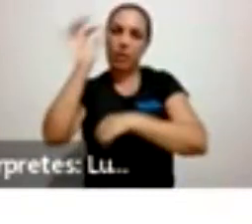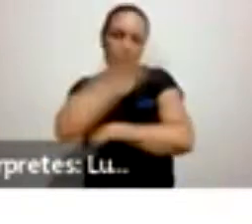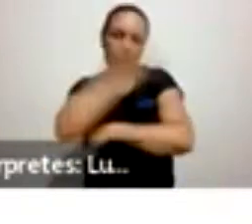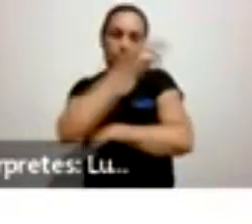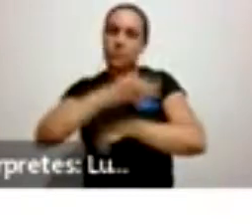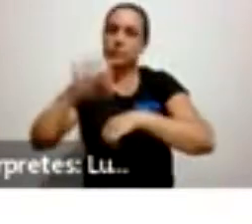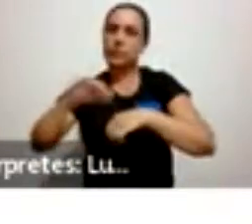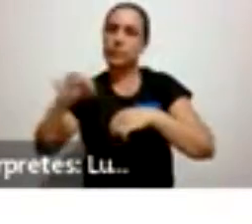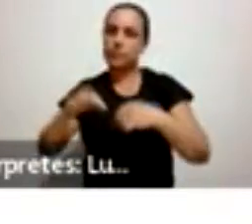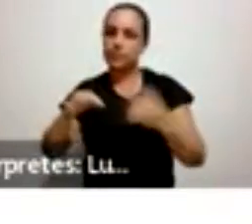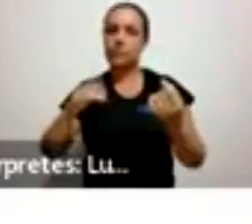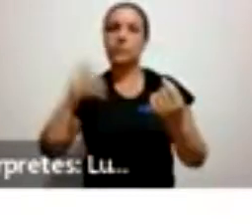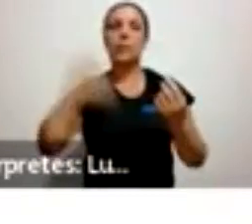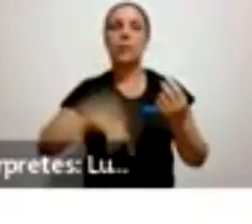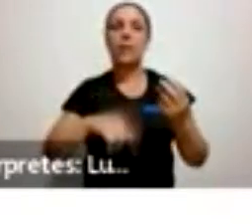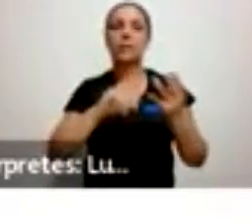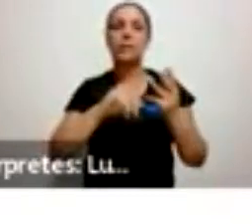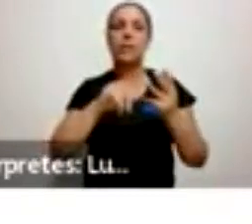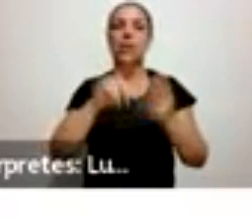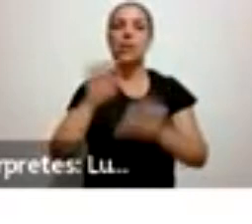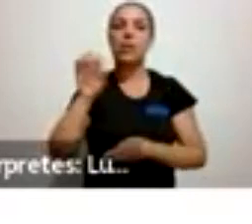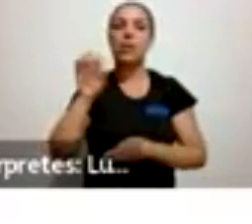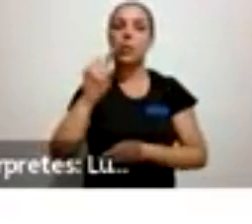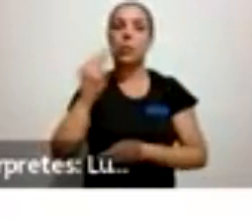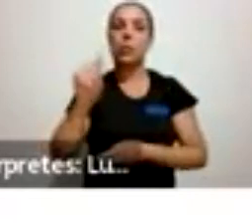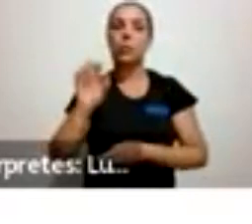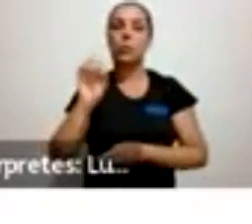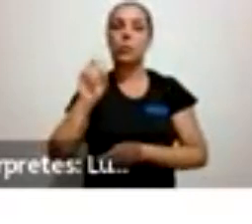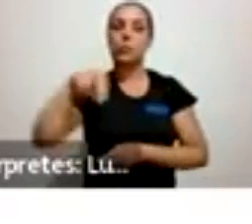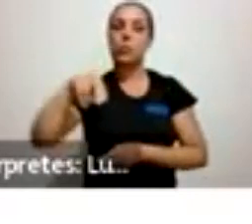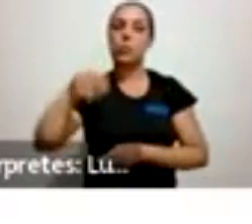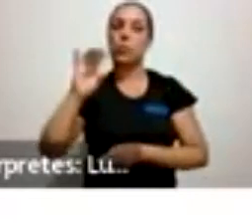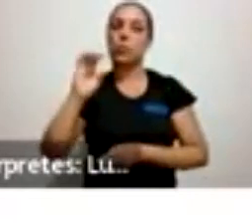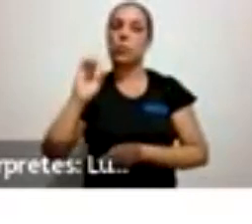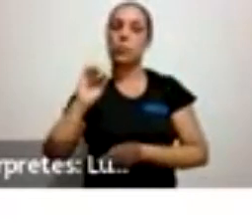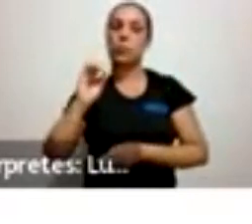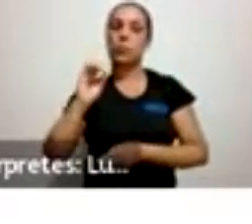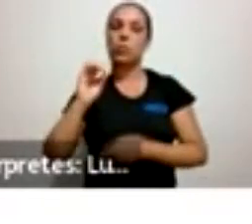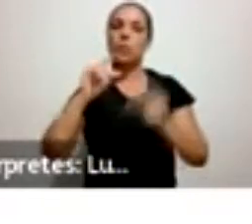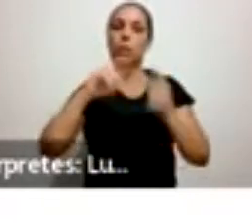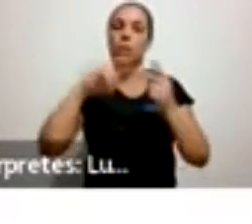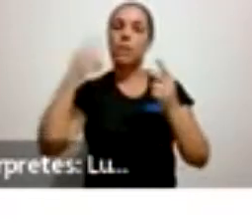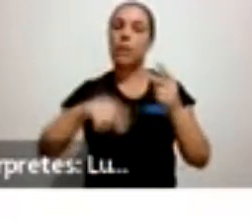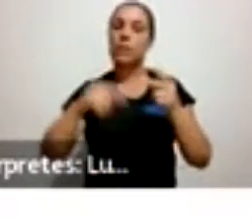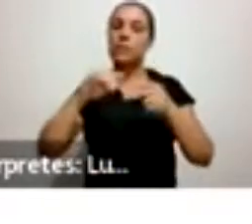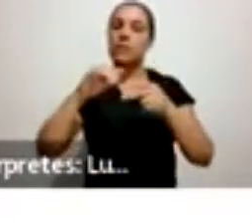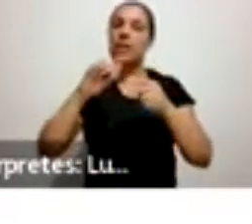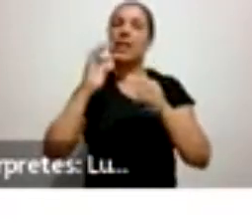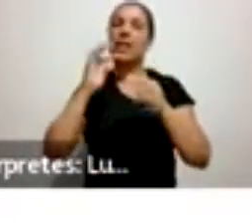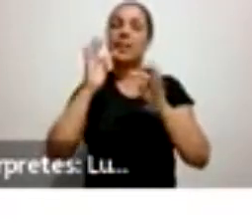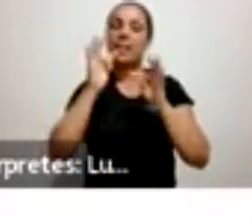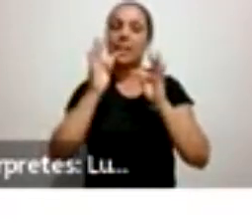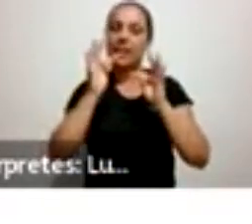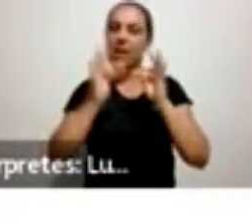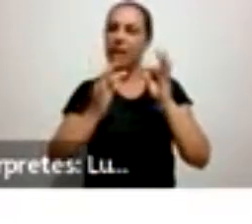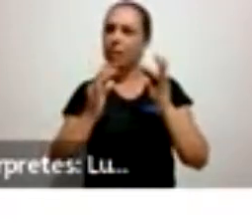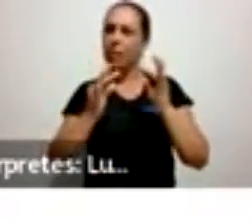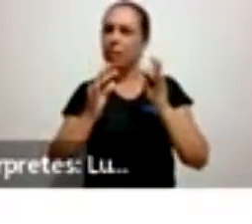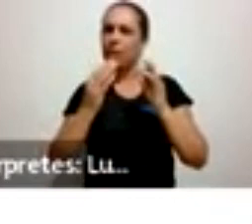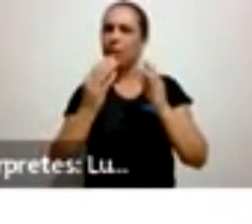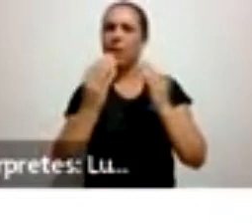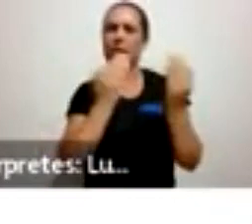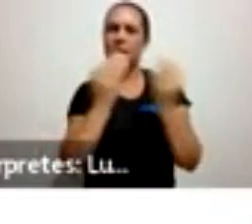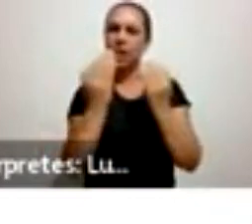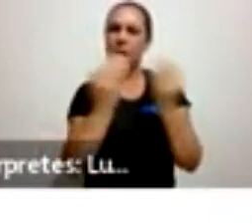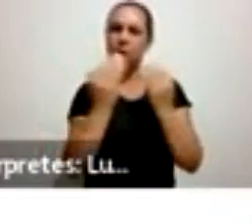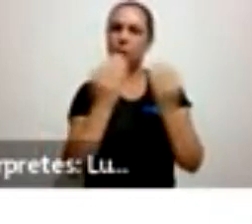ozonoterapeuta pela NEPUGA, em São Paulo, terapeuta ortomolecular e iridólogo há